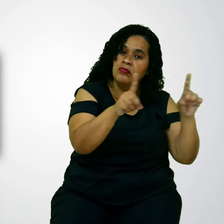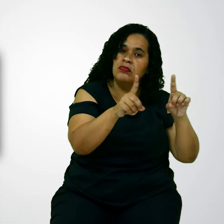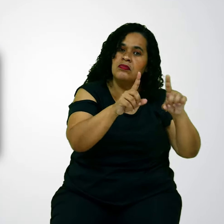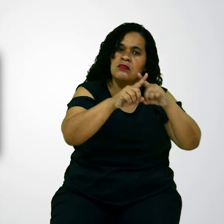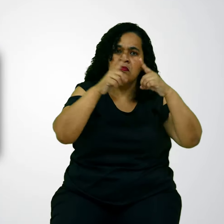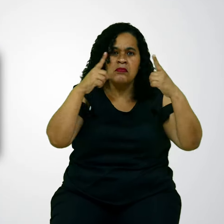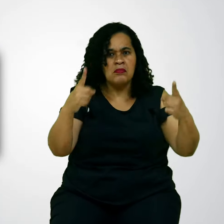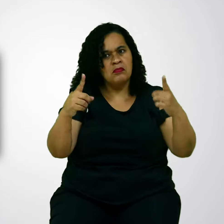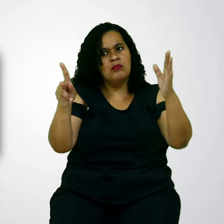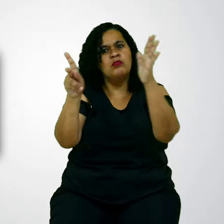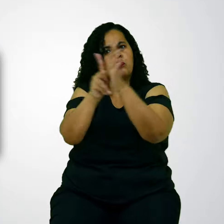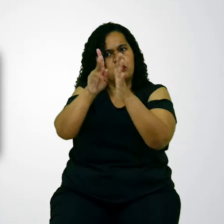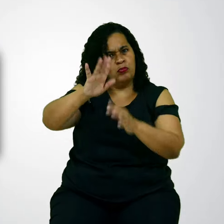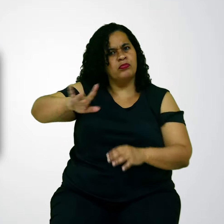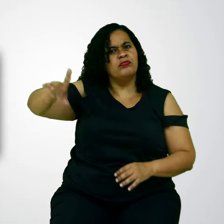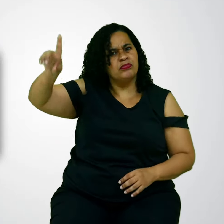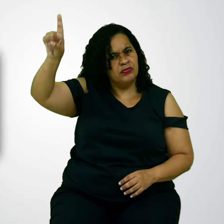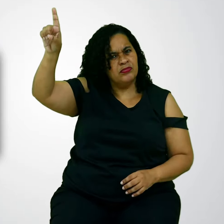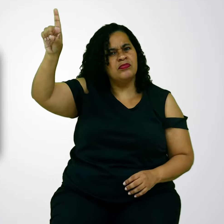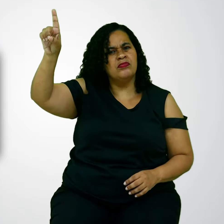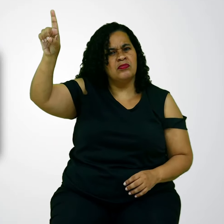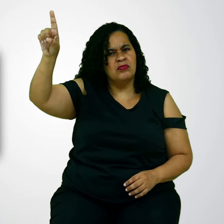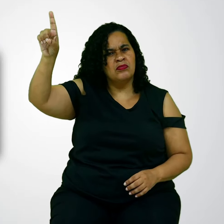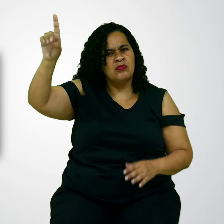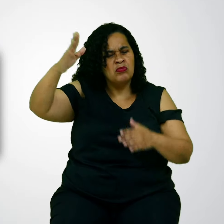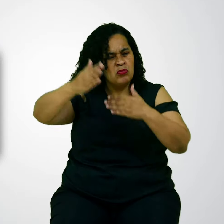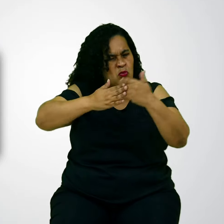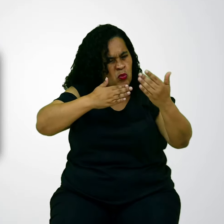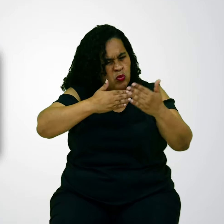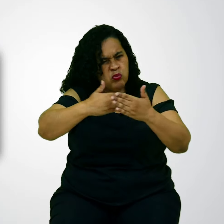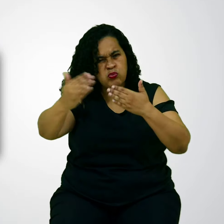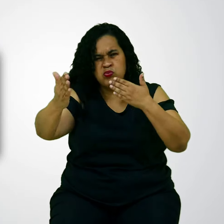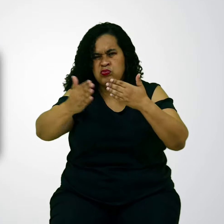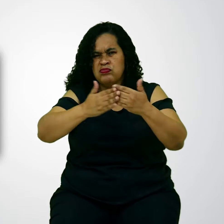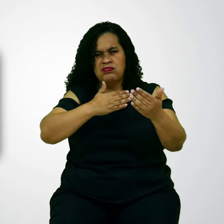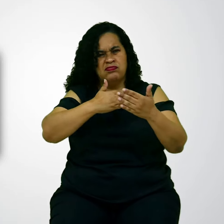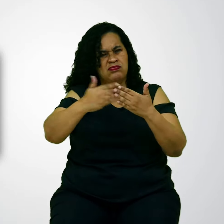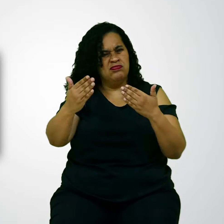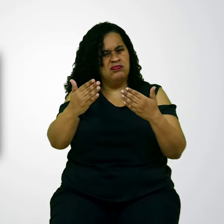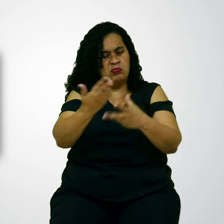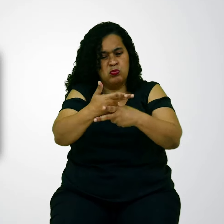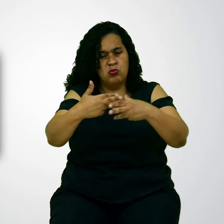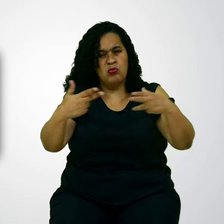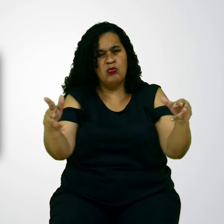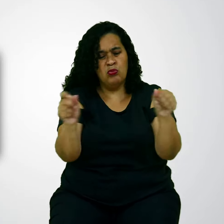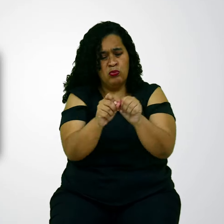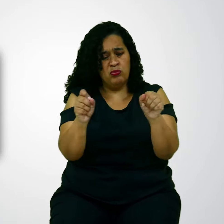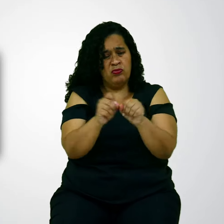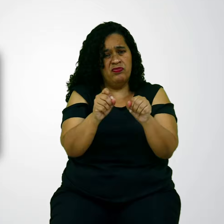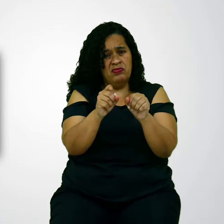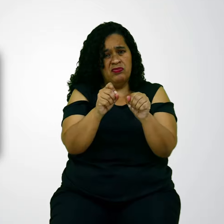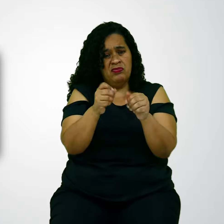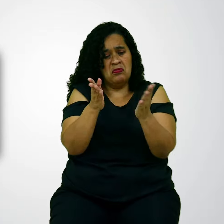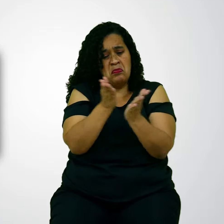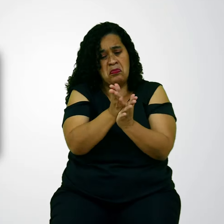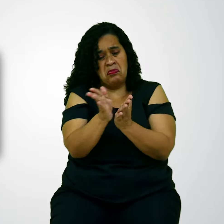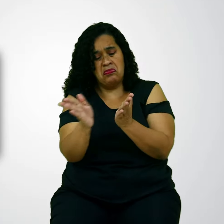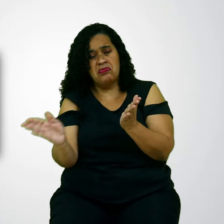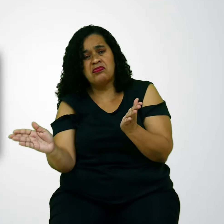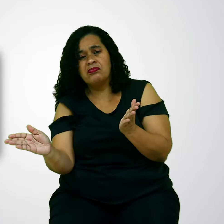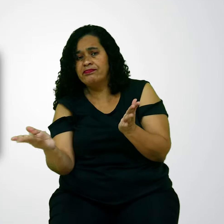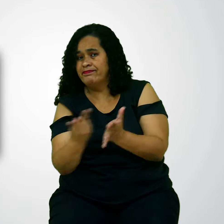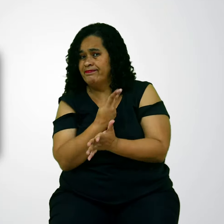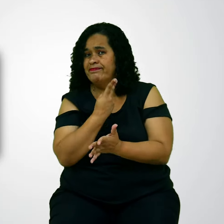né? E qualquer desvio descaracteriza a função da igreja, a missão da igreja. Então, às